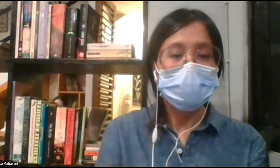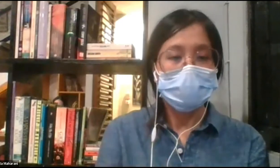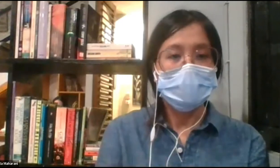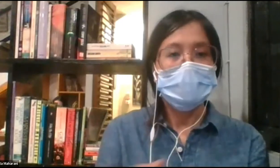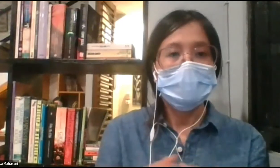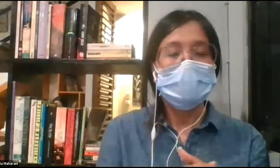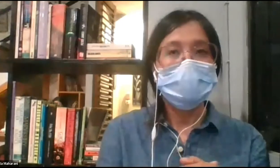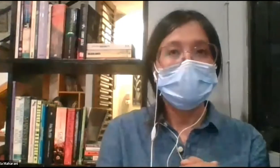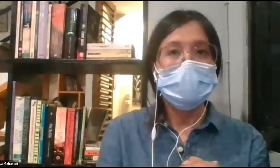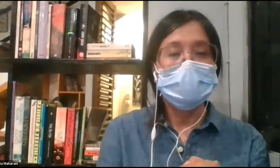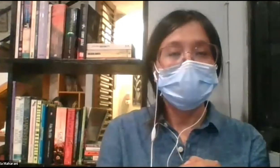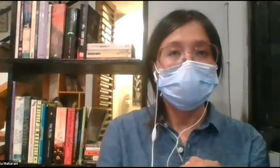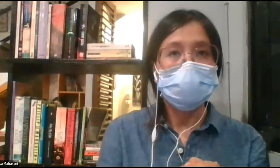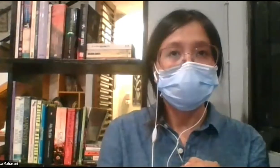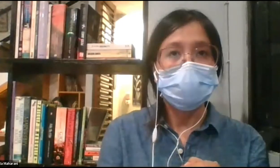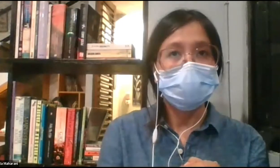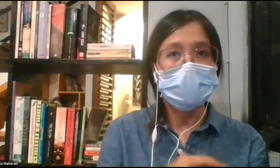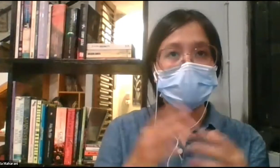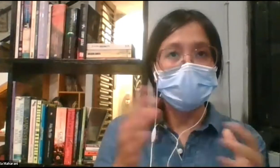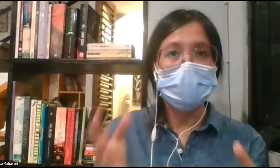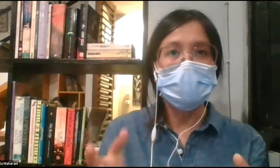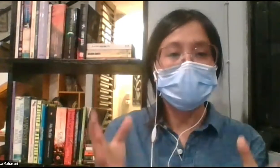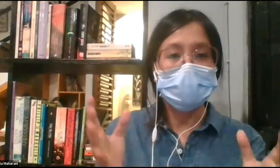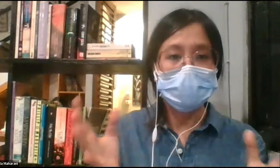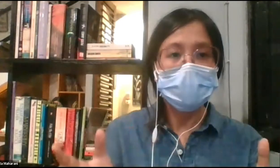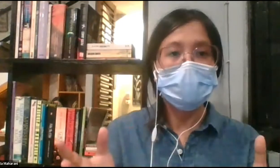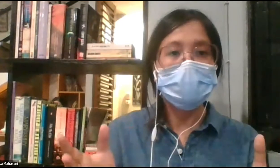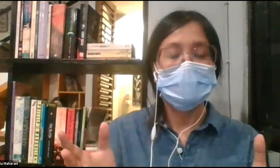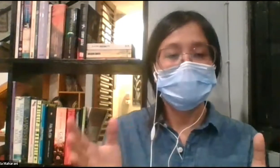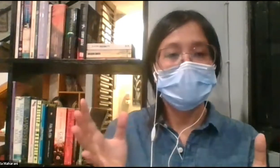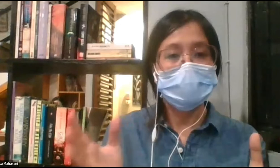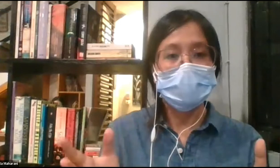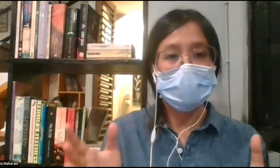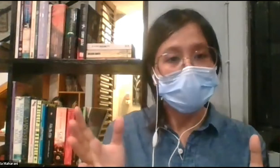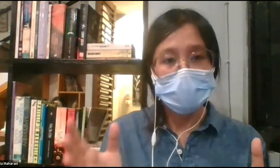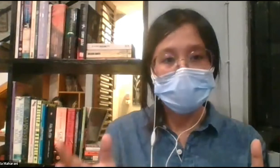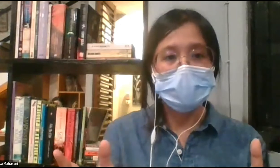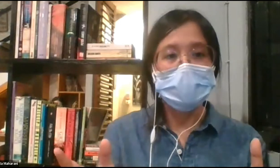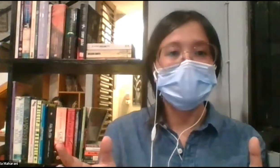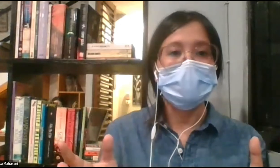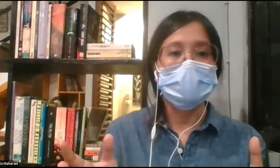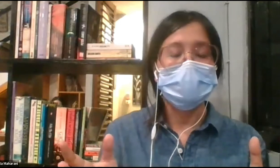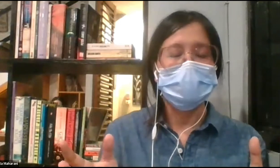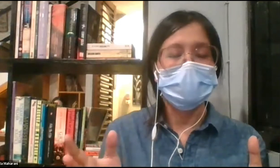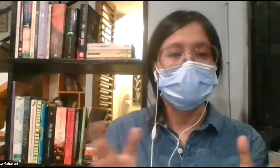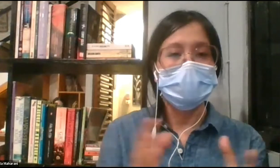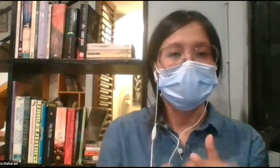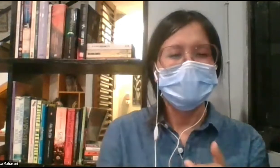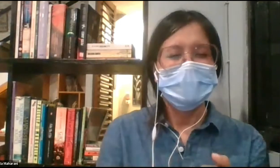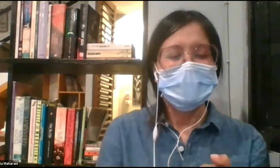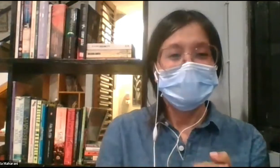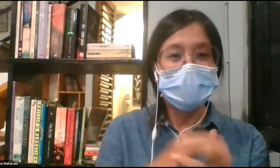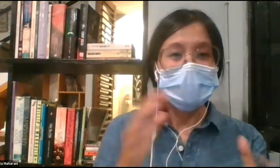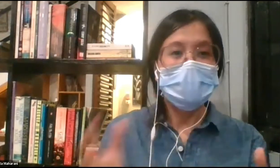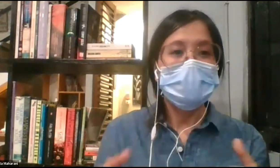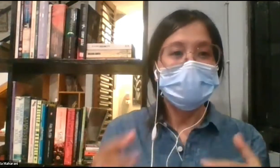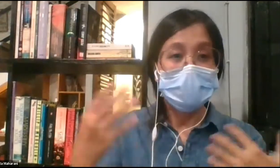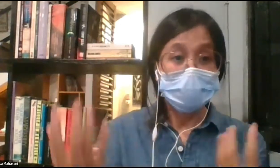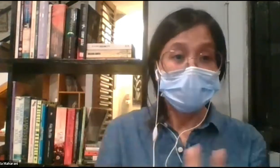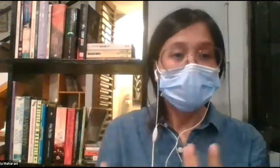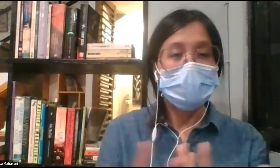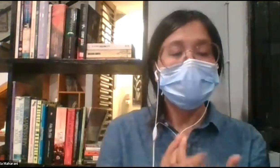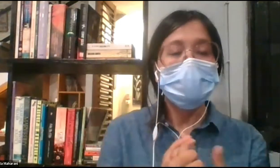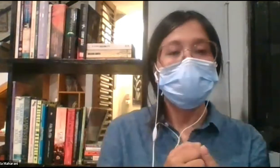wawancara, kemudian menanyakan kenapa pengadilan ini tidak menyediakan, misalnya. Padahal